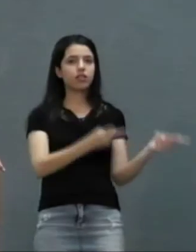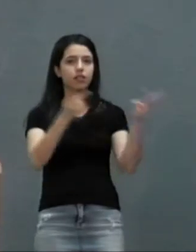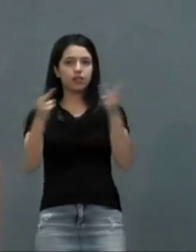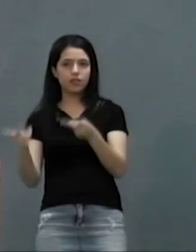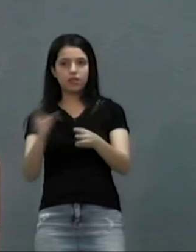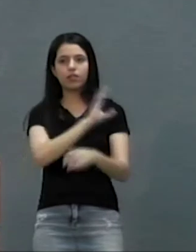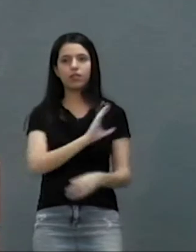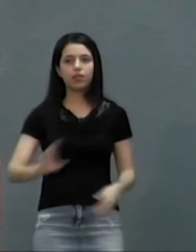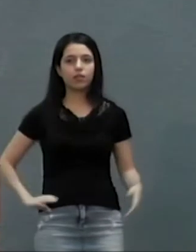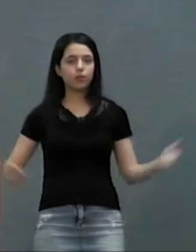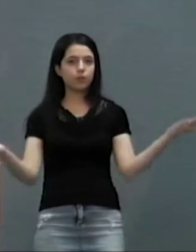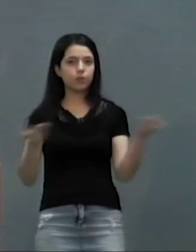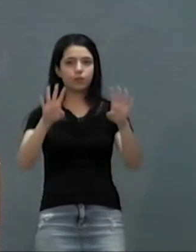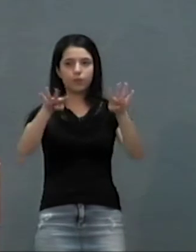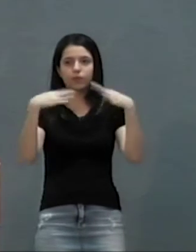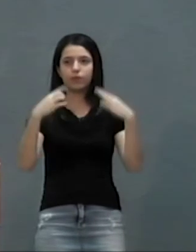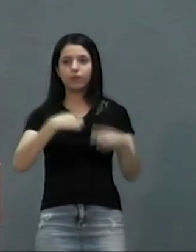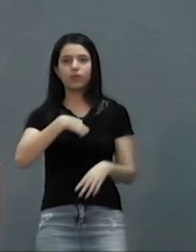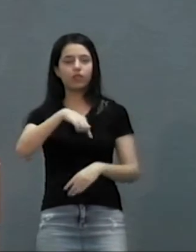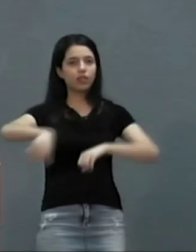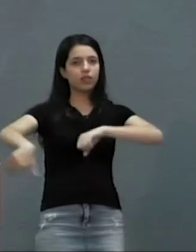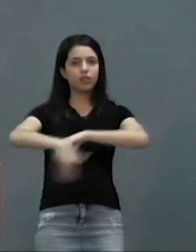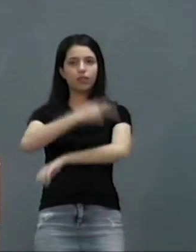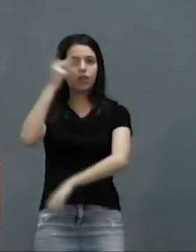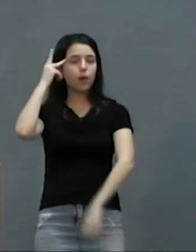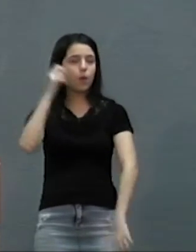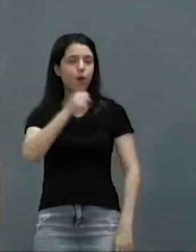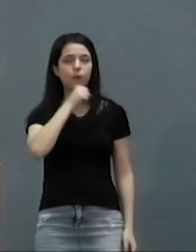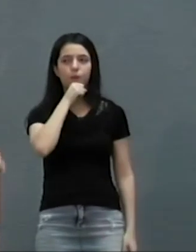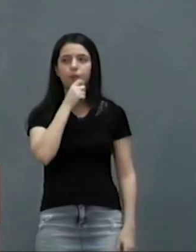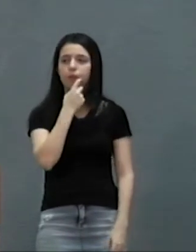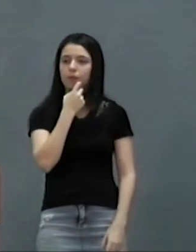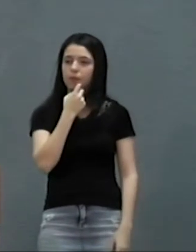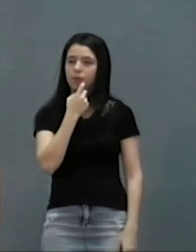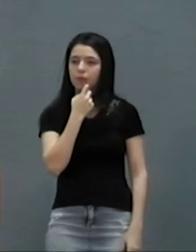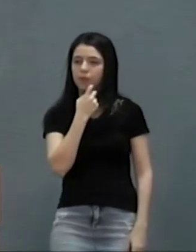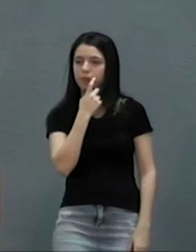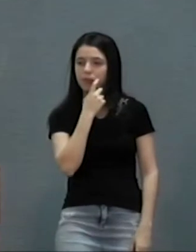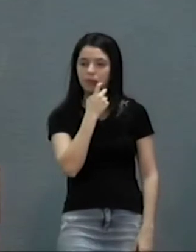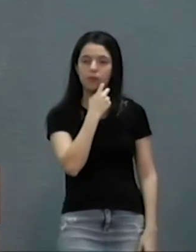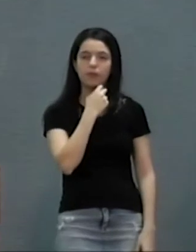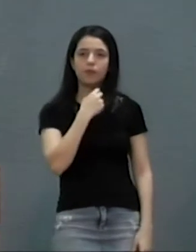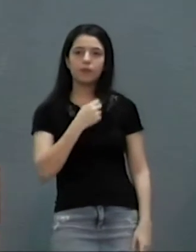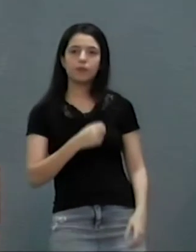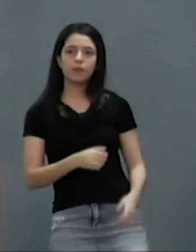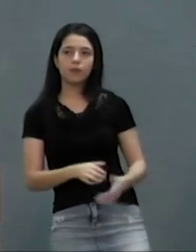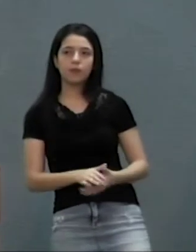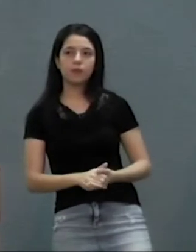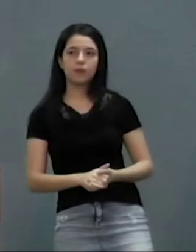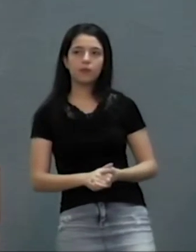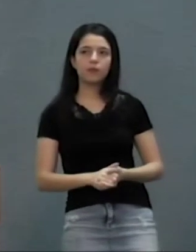Hoje eu estive visitando a Avenida Porto Velho, a pedido de alguns moradores, incluindo o seu Arlindo, Dona Joana, Dona